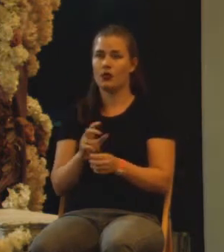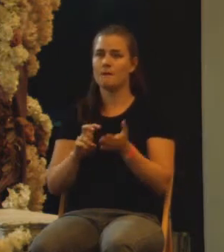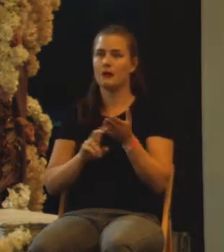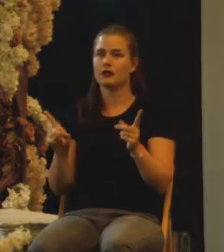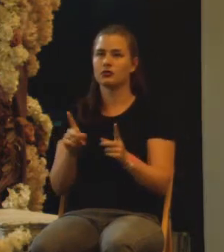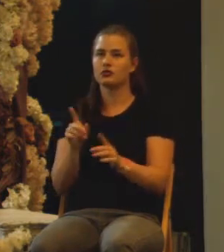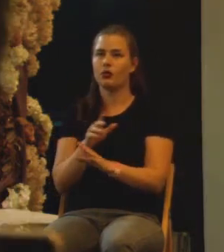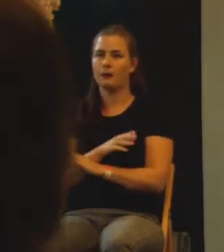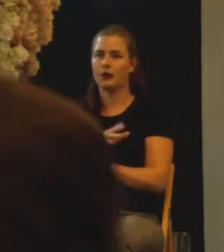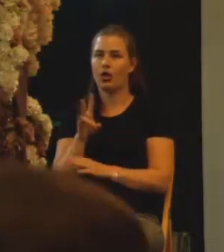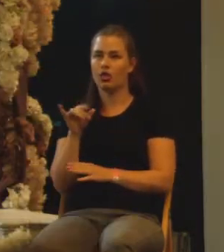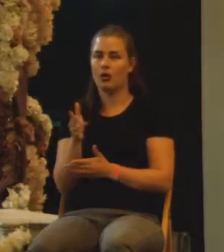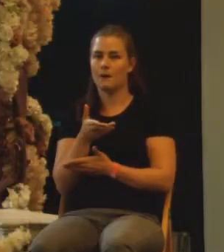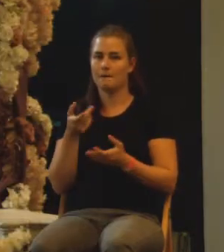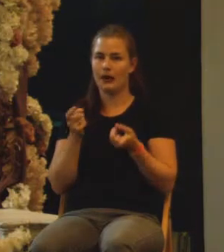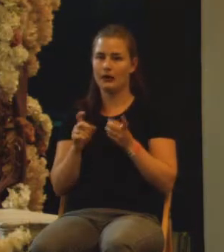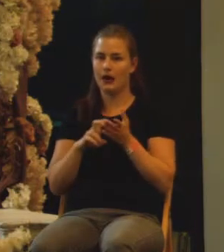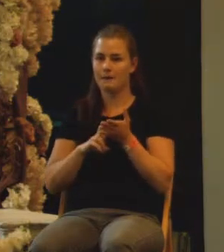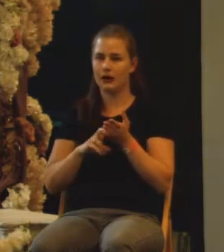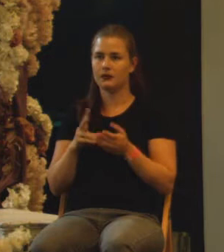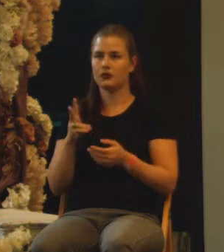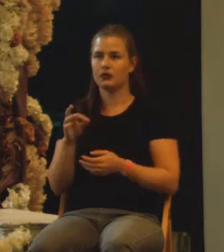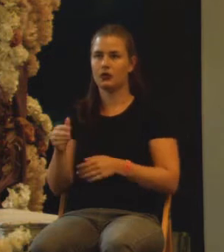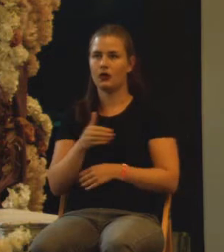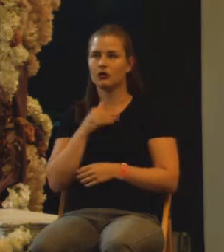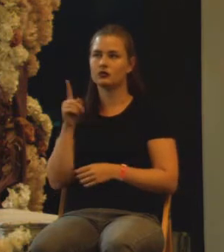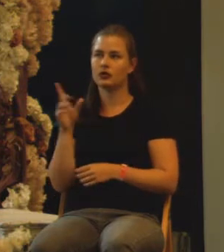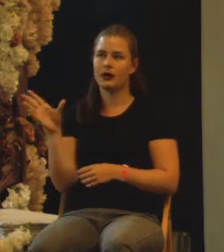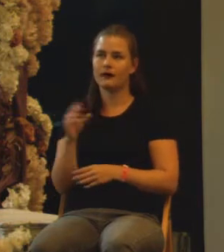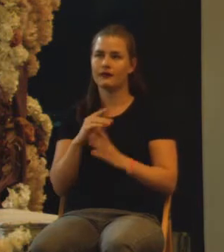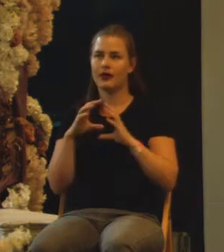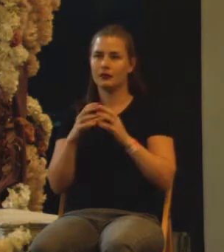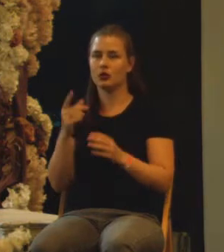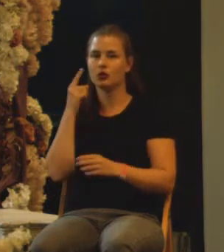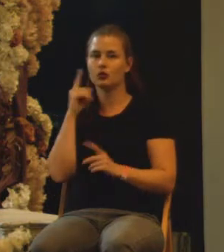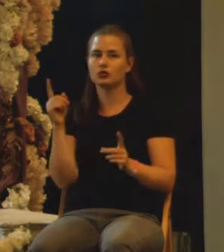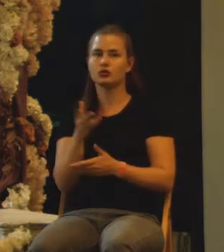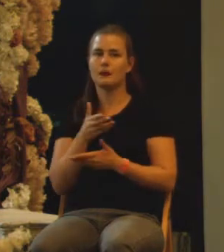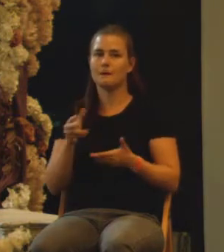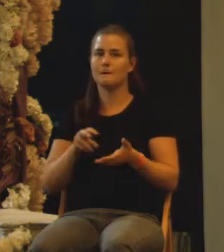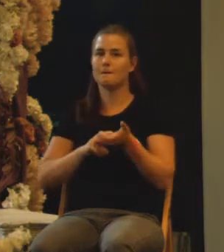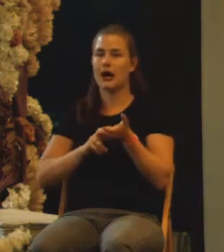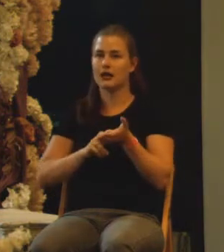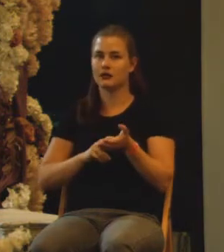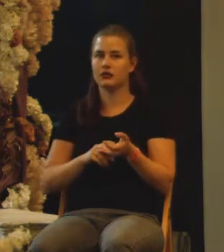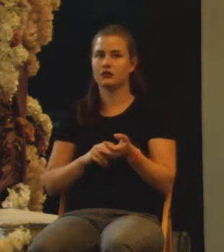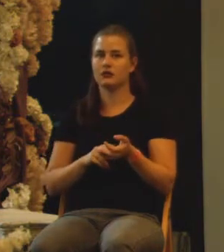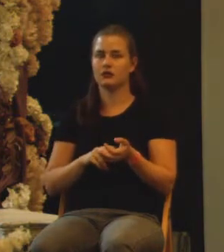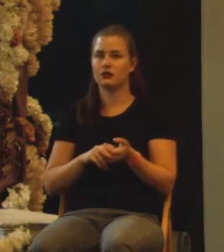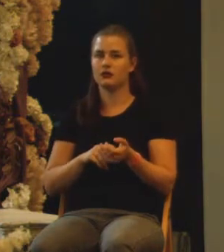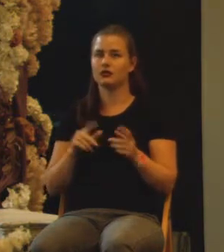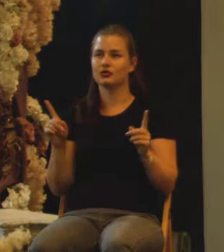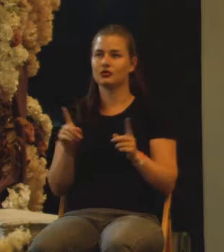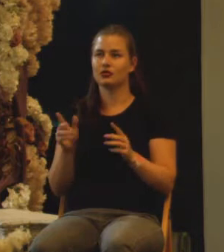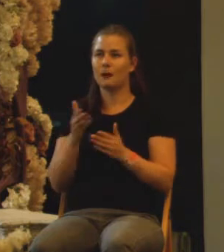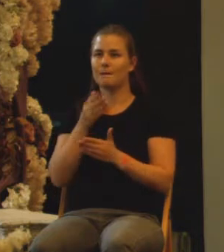он умрет. Ну, мы нереально боимся, но мы хотим, чтобы весь мир думал, что мы боимся. Ну, вернее, что